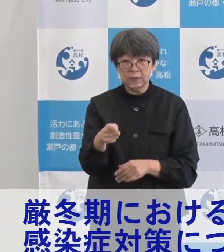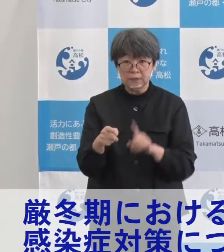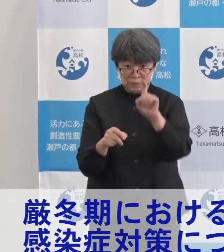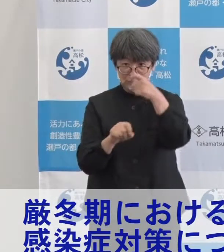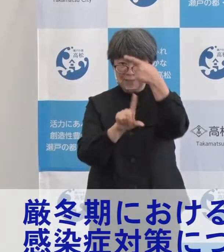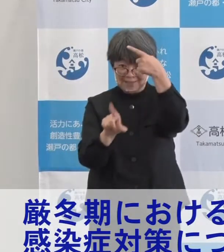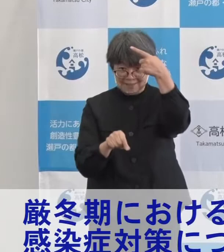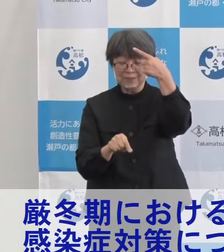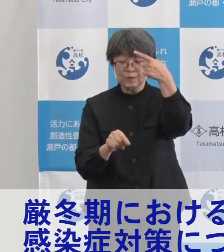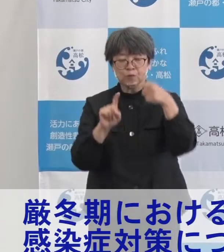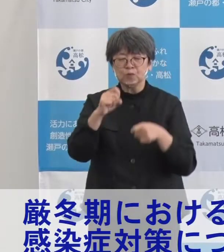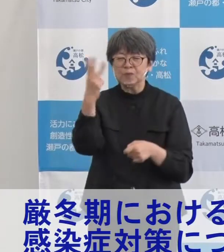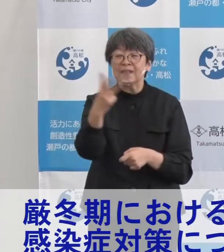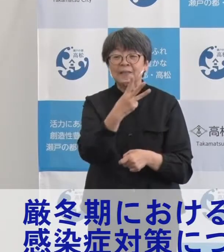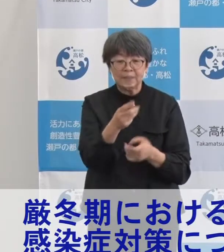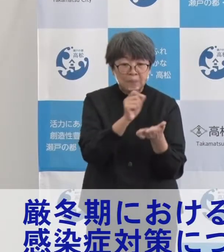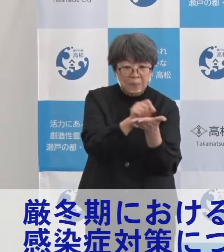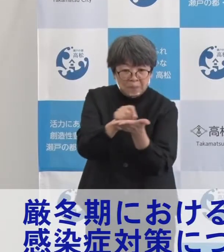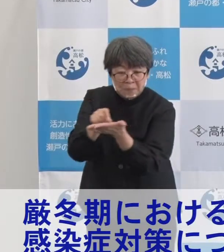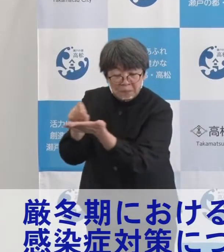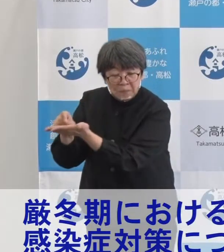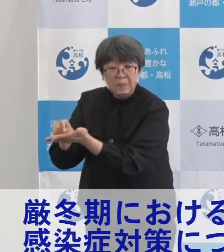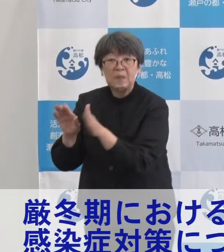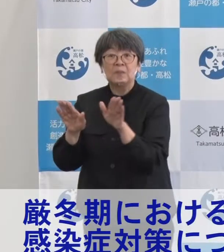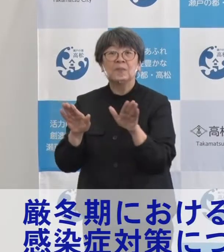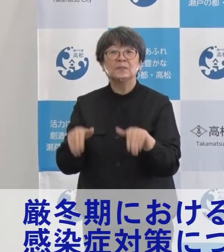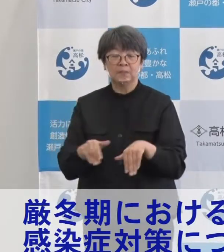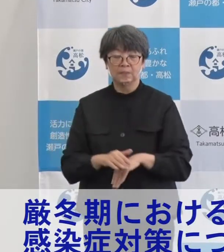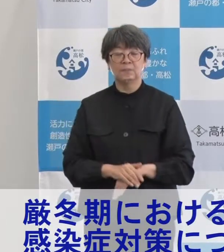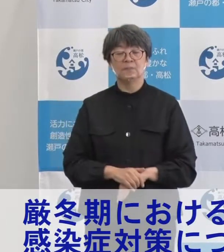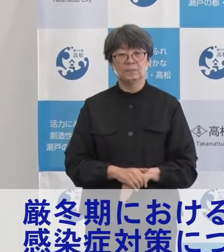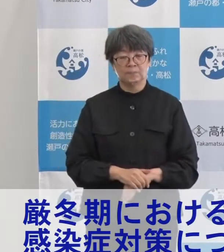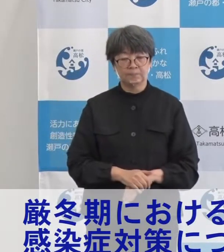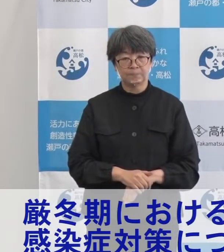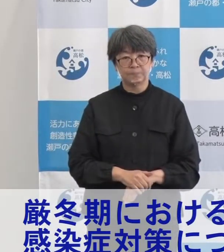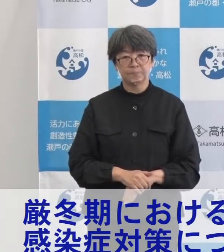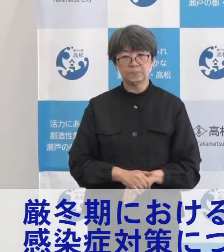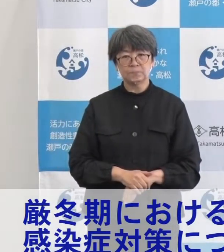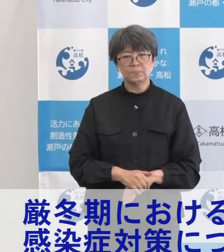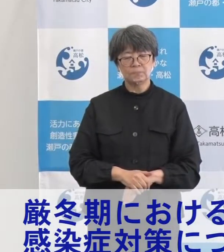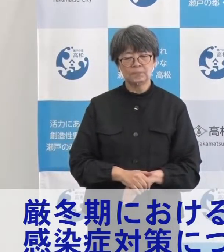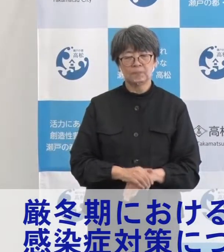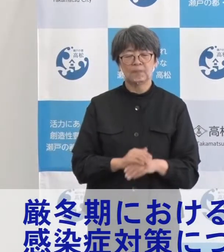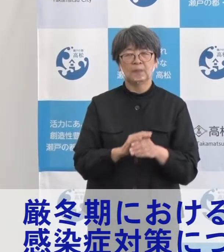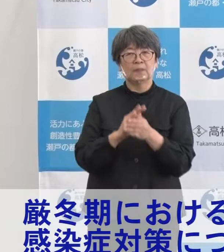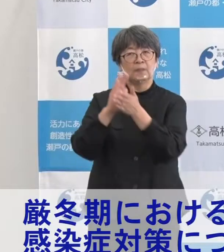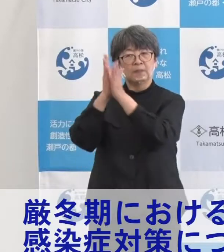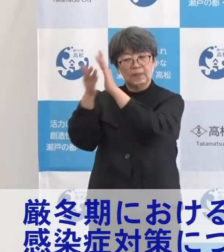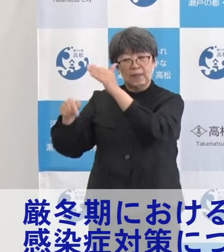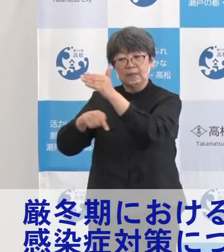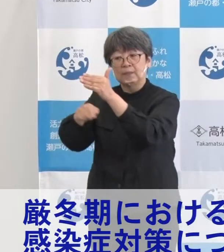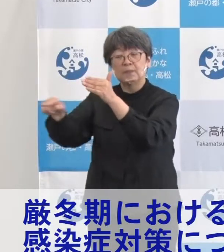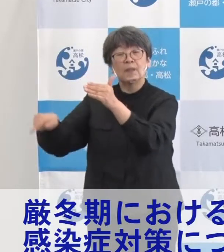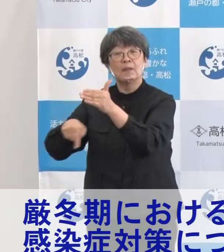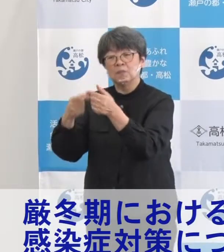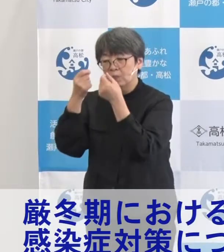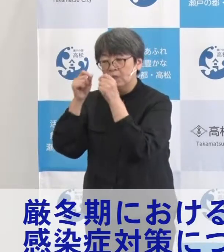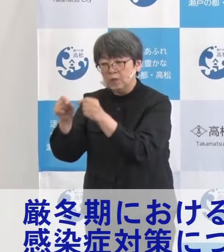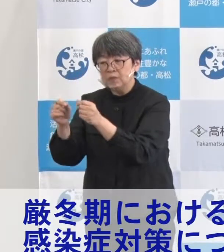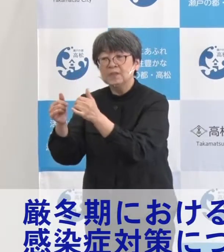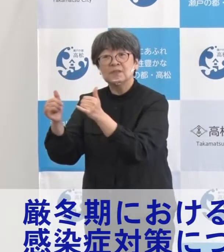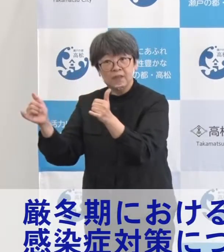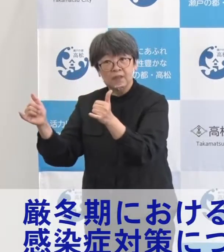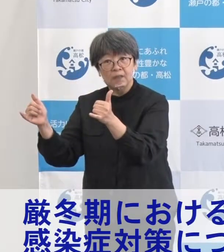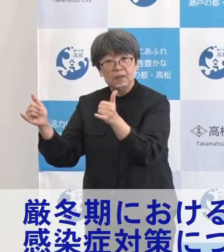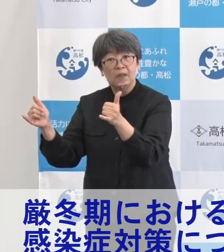it 陽性者が確認さている状況でございますまああの県内の要請者の数